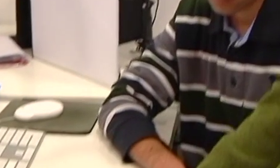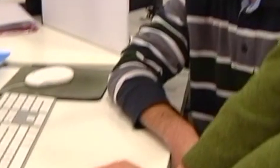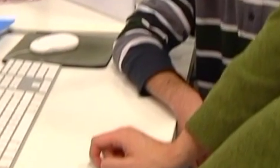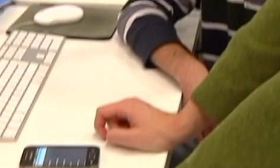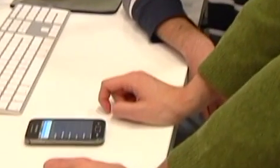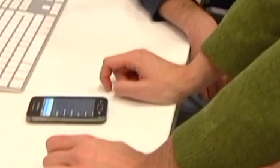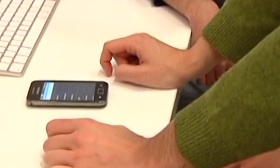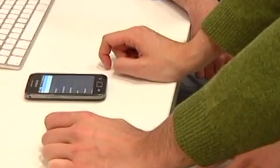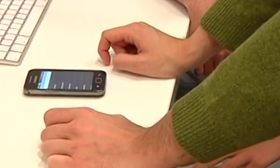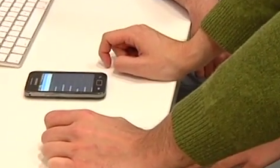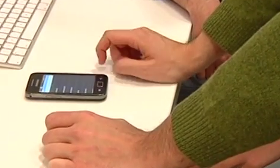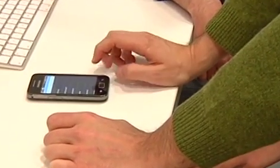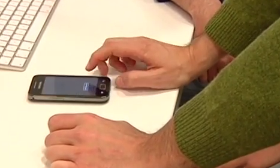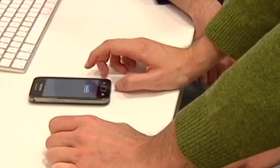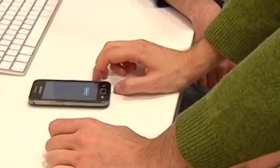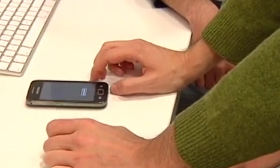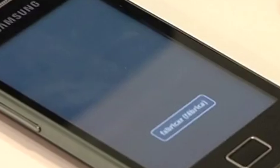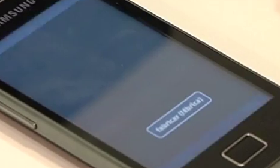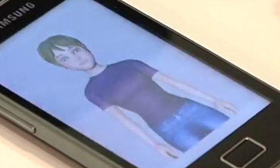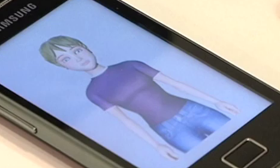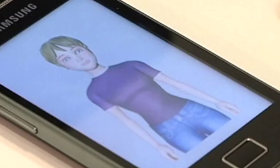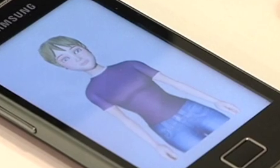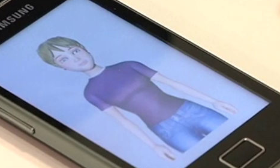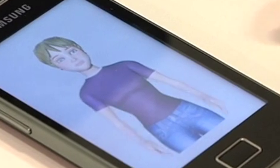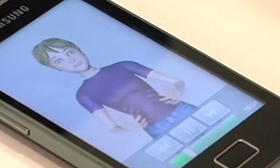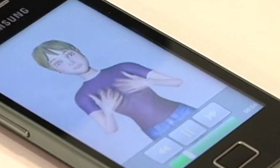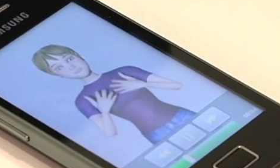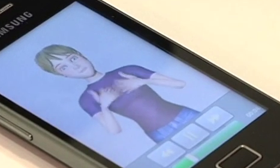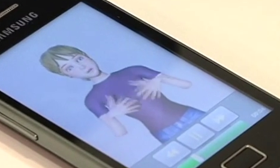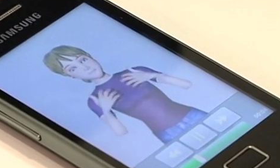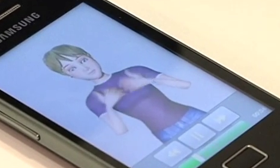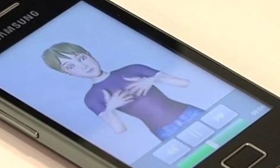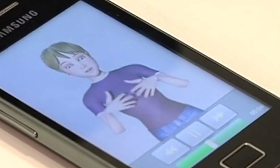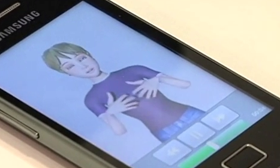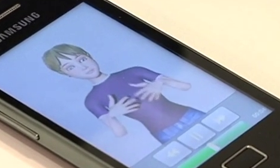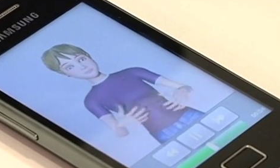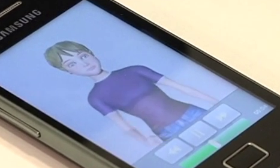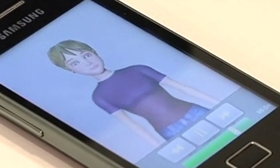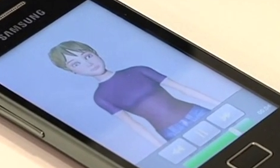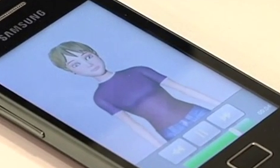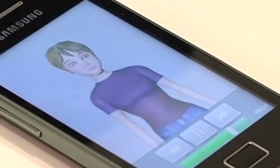avatar en 3D, para que el lenguaje nunca sea una barrera. Aquí tenemos el signo de fabricar.